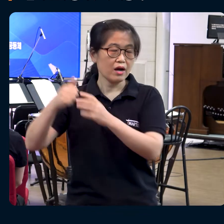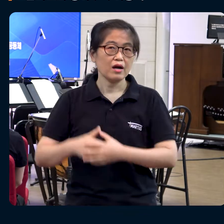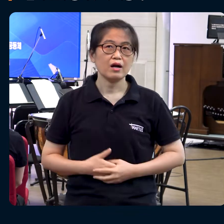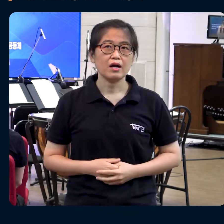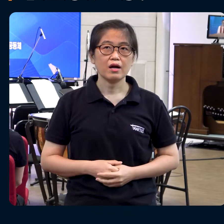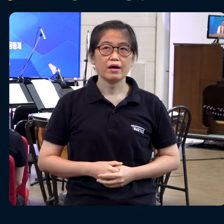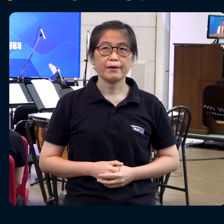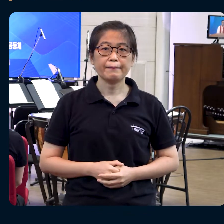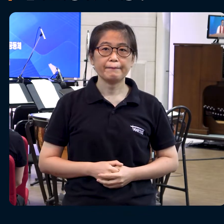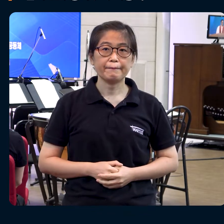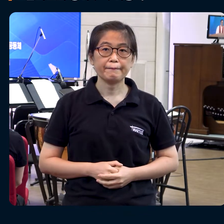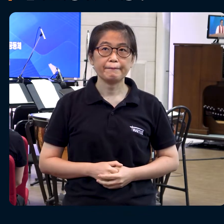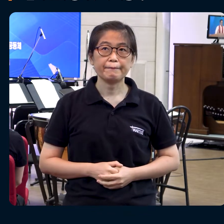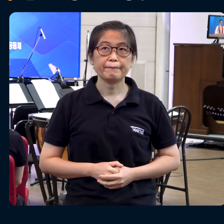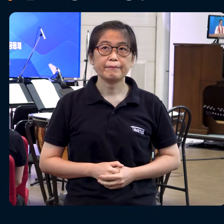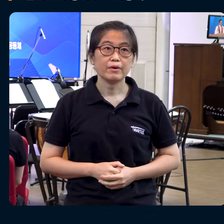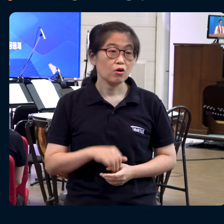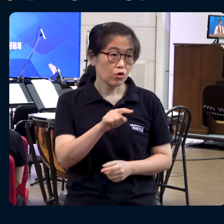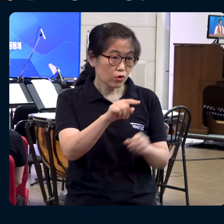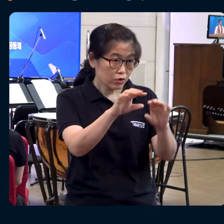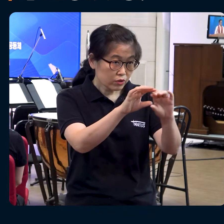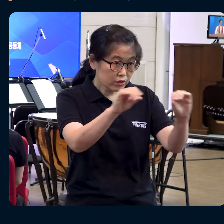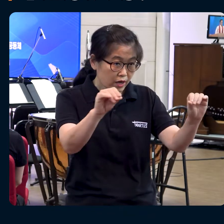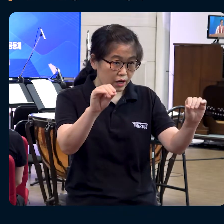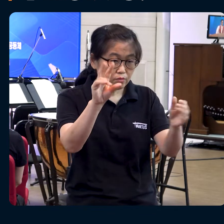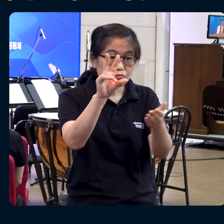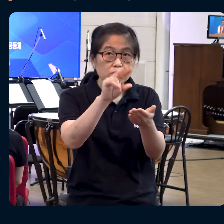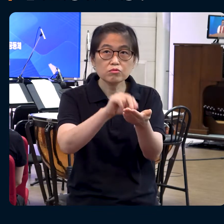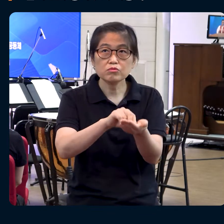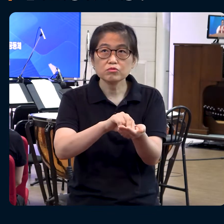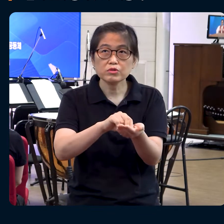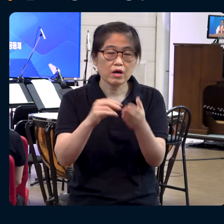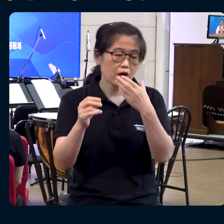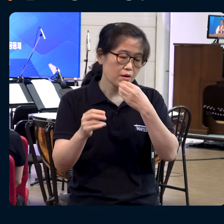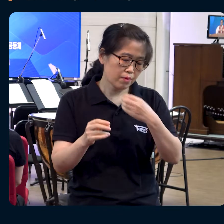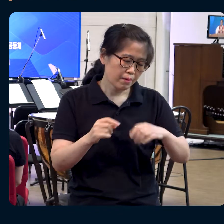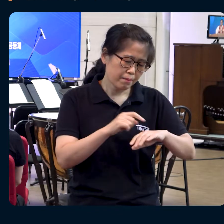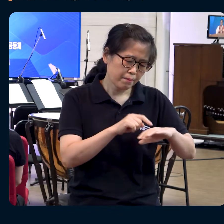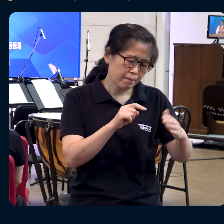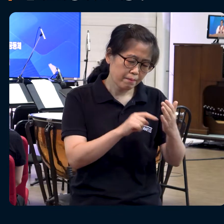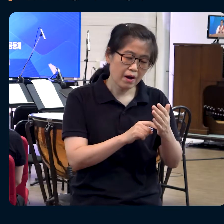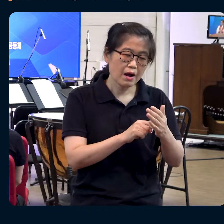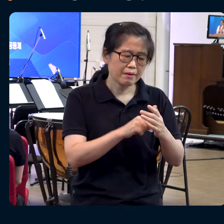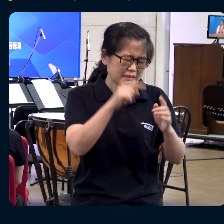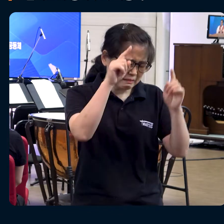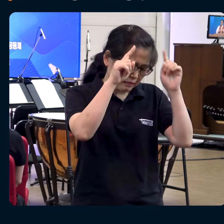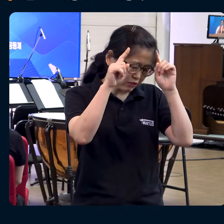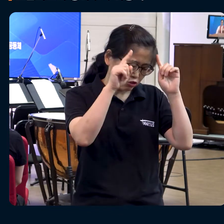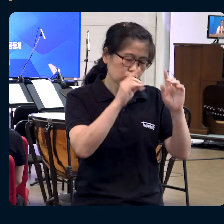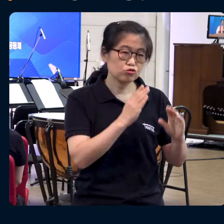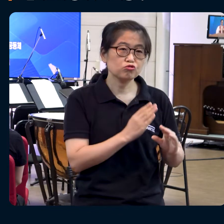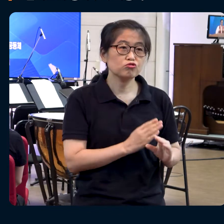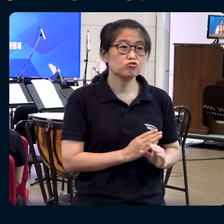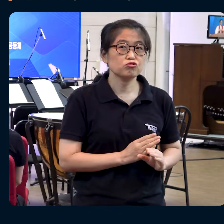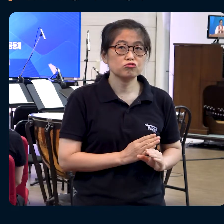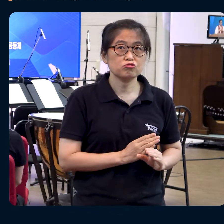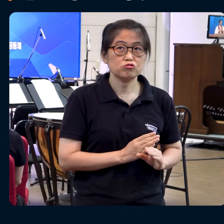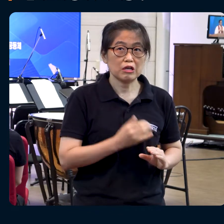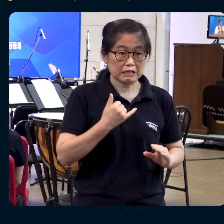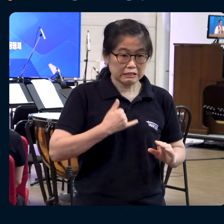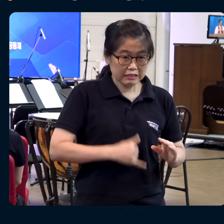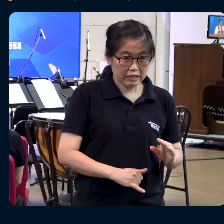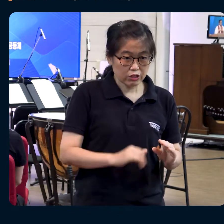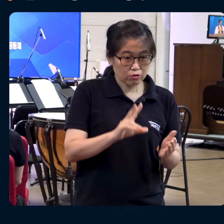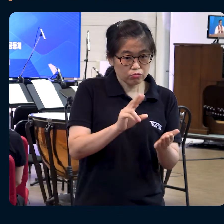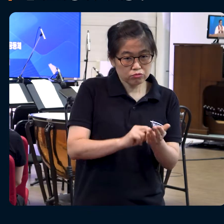여호와니라. 자, 하지만 이 땅의 문제에 대해서도요, 아브라함은 마음이 많이 상해 있습니다. 자녀에 관한